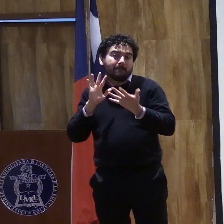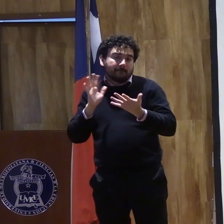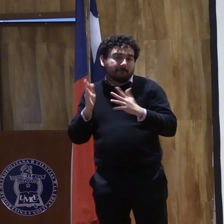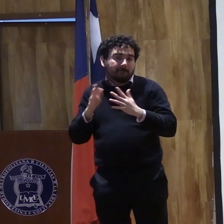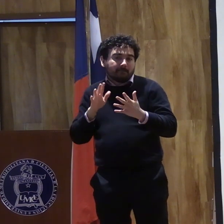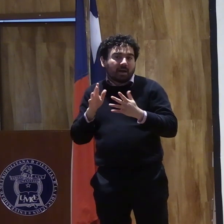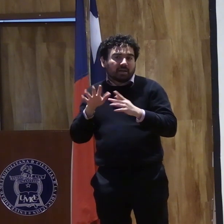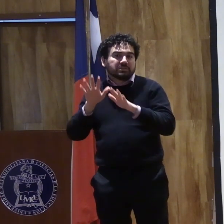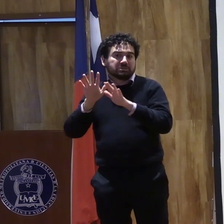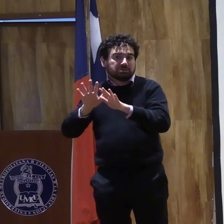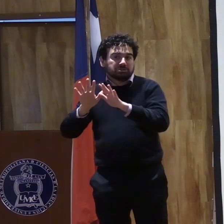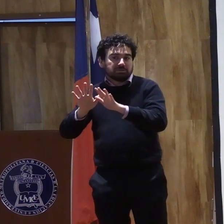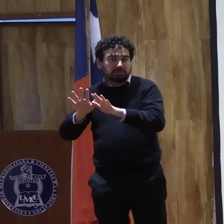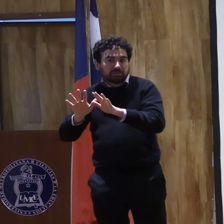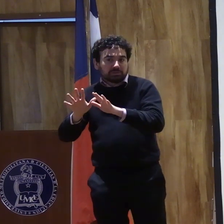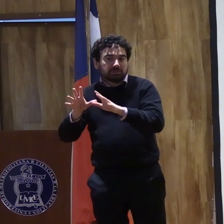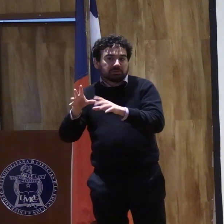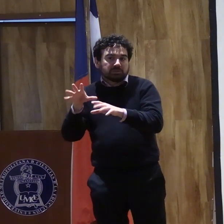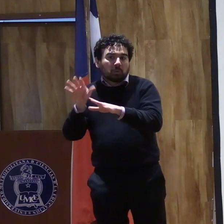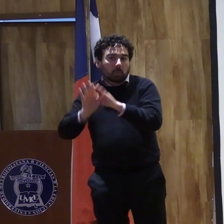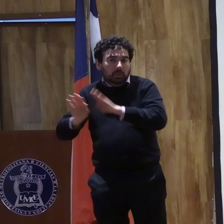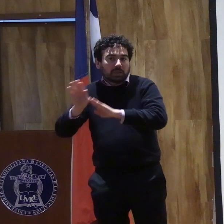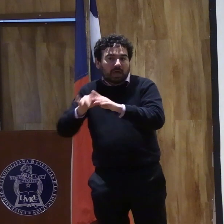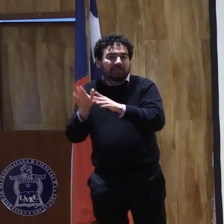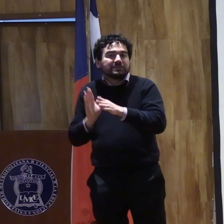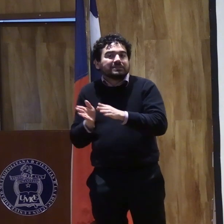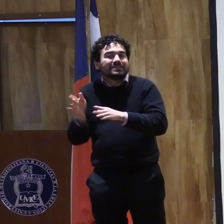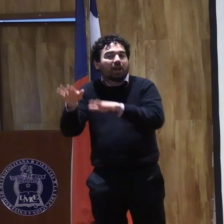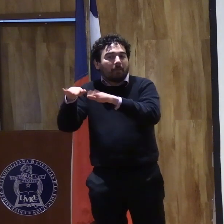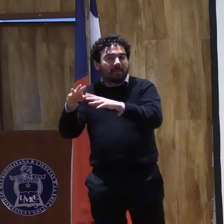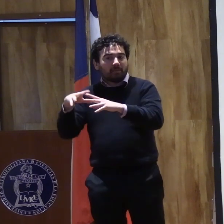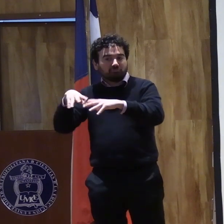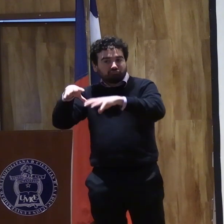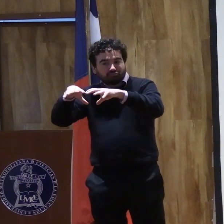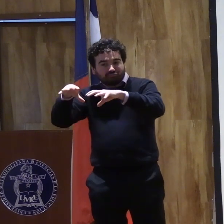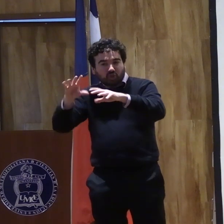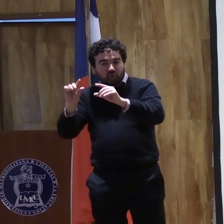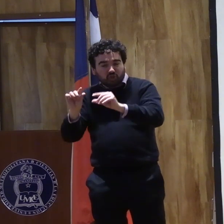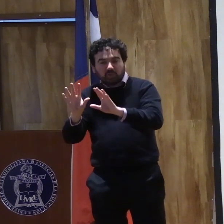pueden mantenerse. Pero